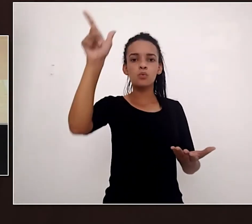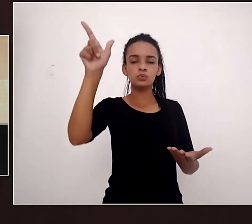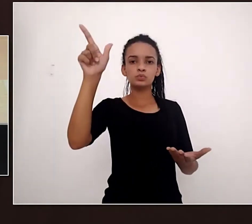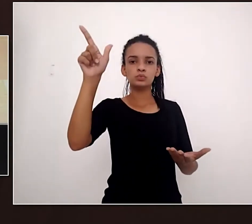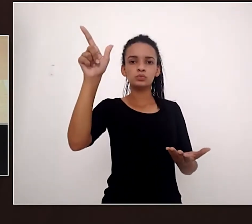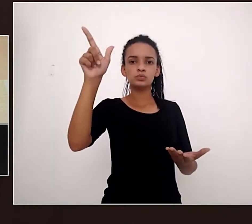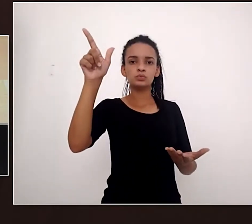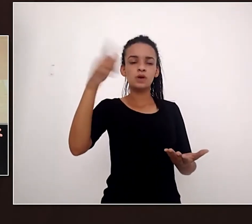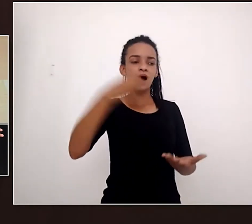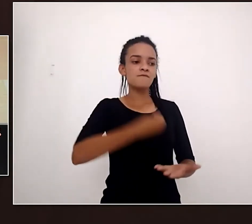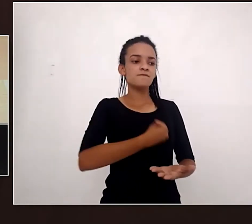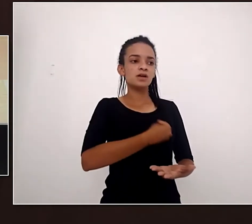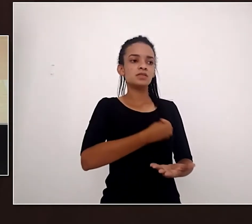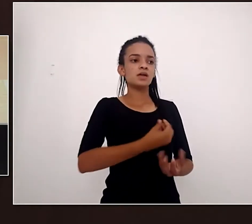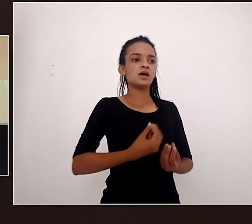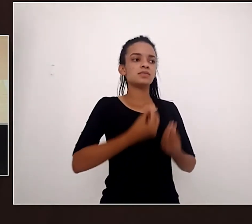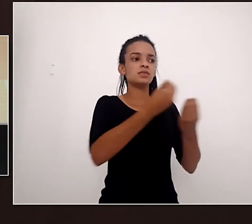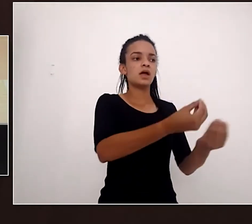Somos nós.